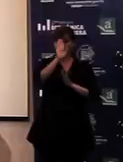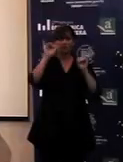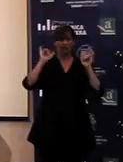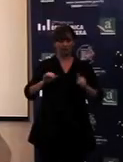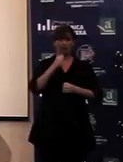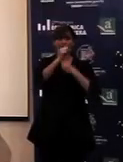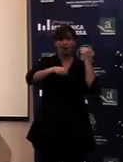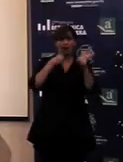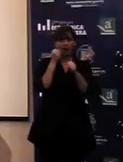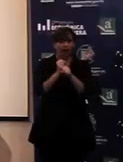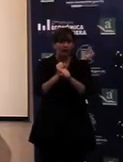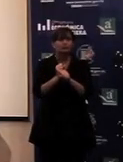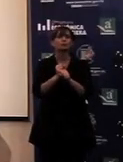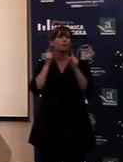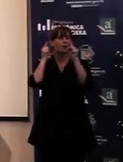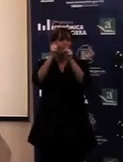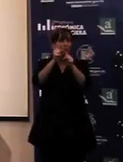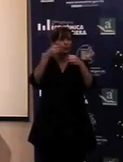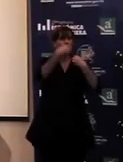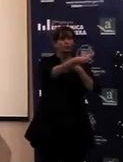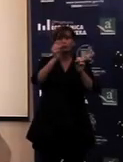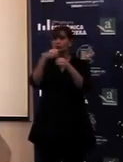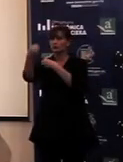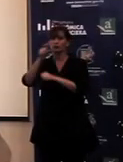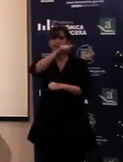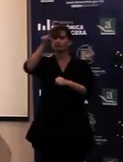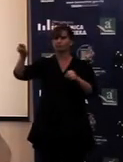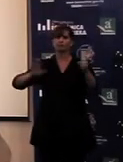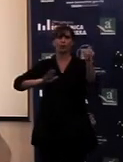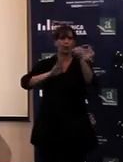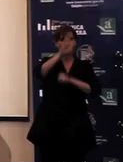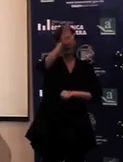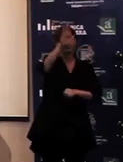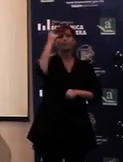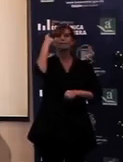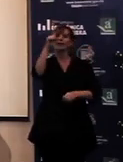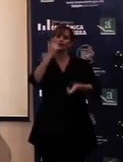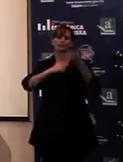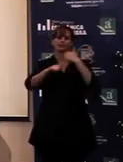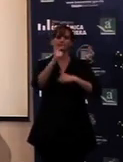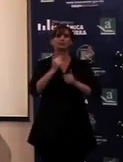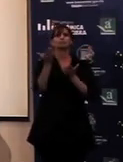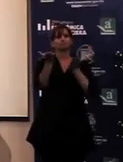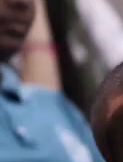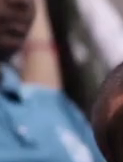todas nuestras sucursales a nivel nacional con representantes capacitados en esta lengua. Pero además, como le decía,